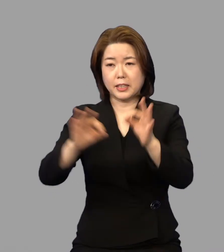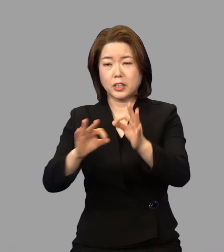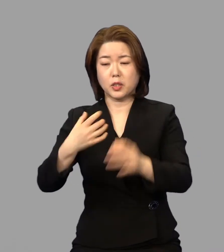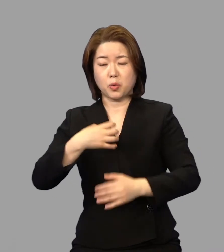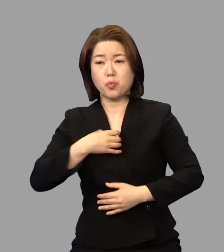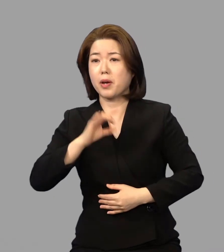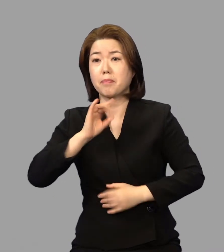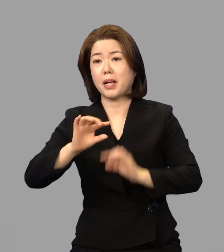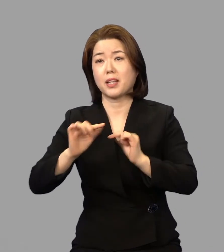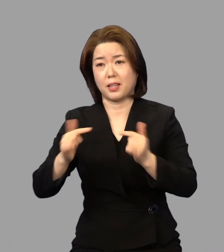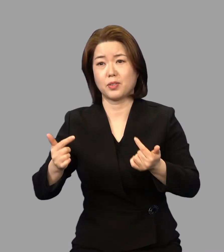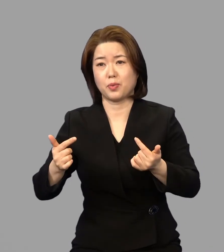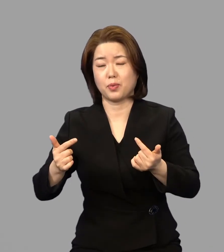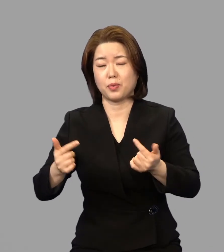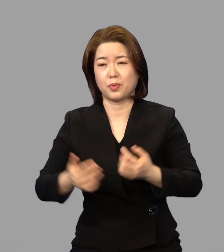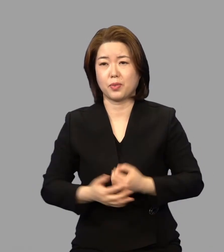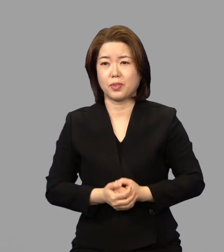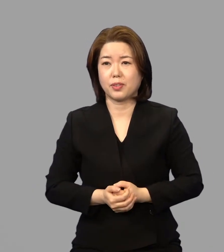아닙니다.